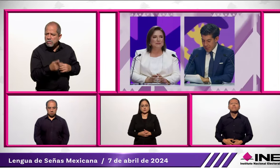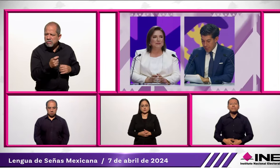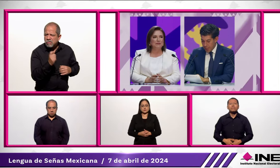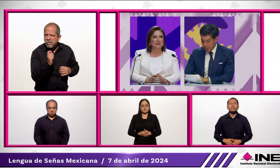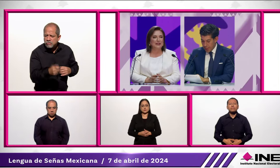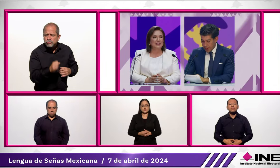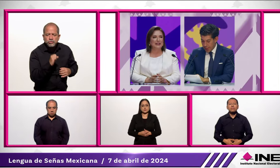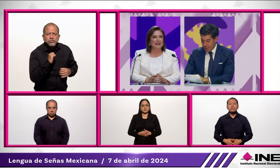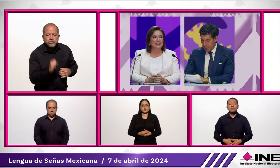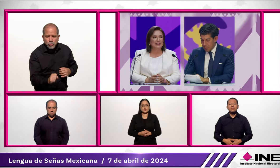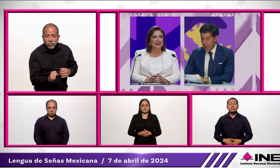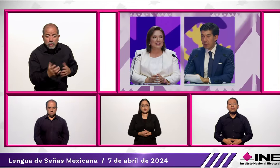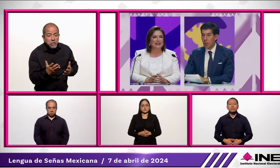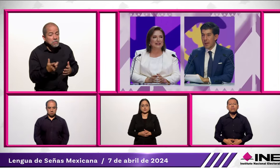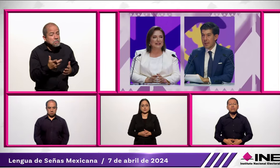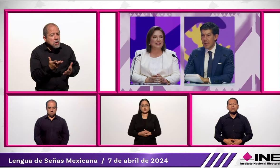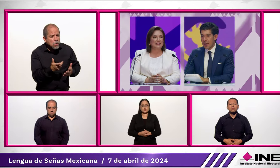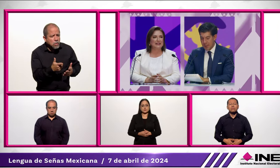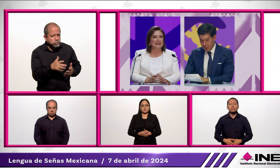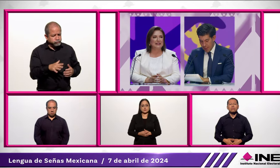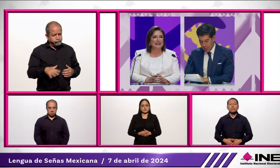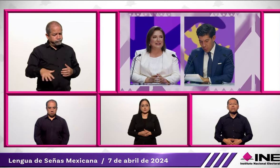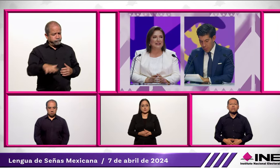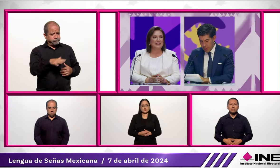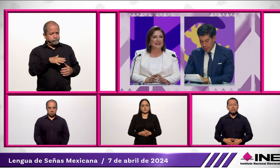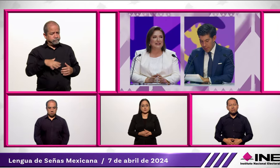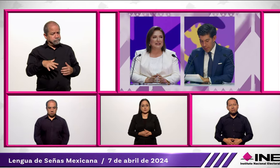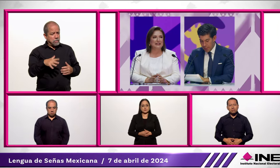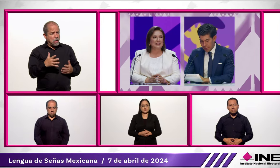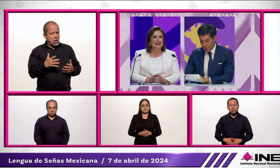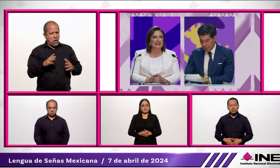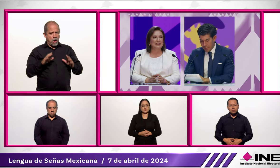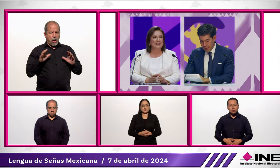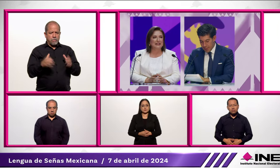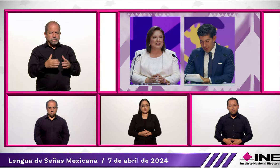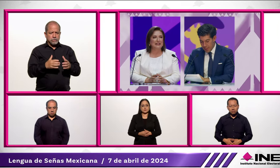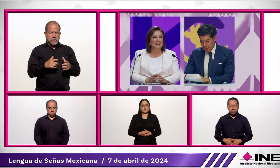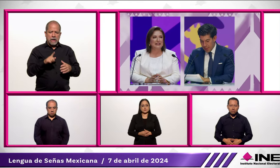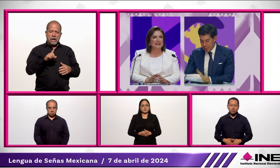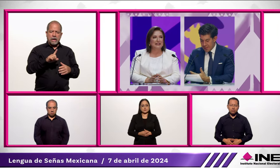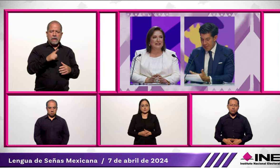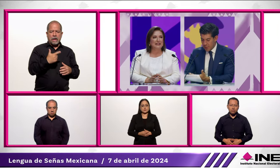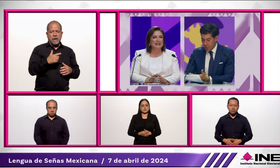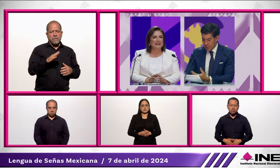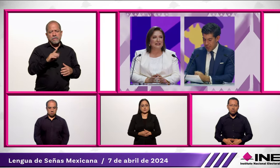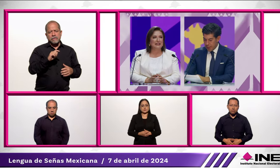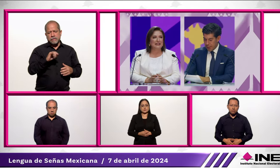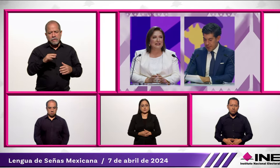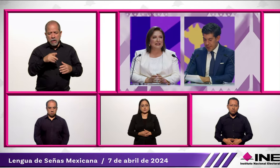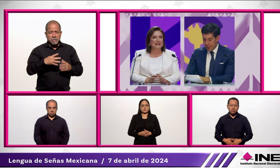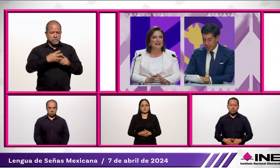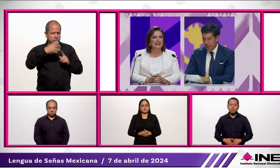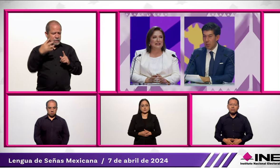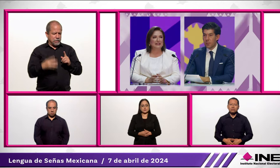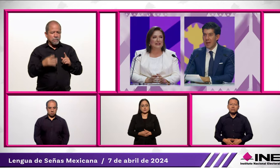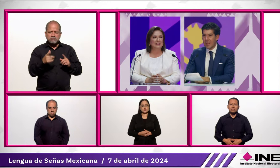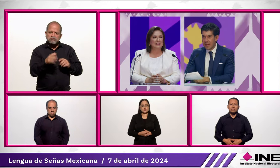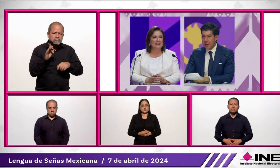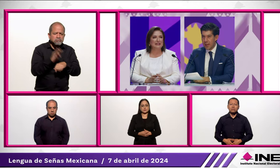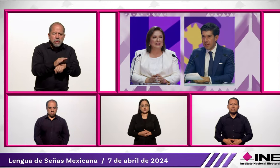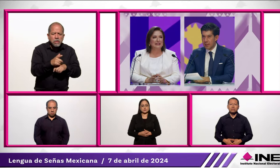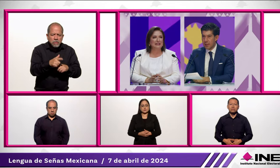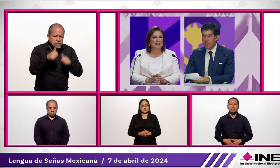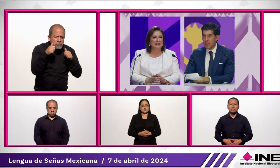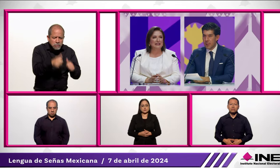¿Cómo piensa implementar el respeto y la tolerancia hacia la comunidad LGBT+? ¿Y habría sanciones para quienes atenten contra